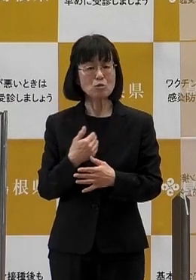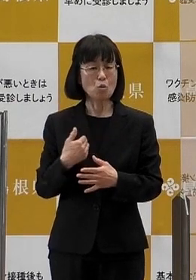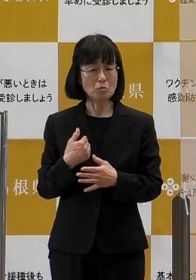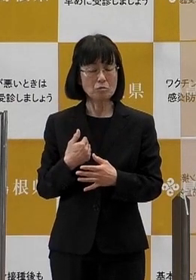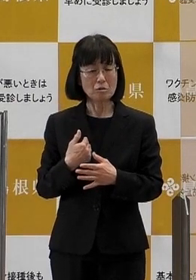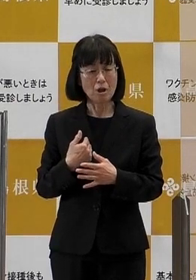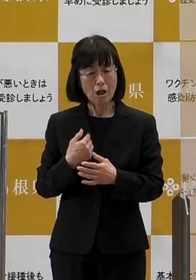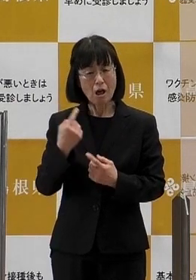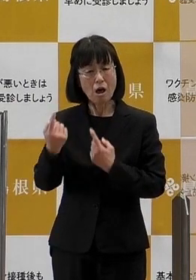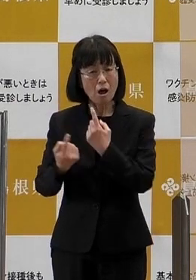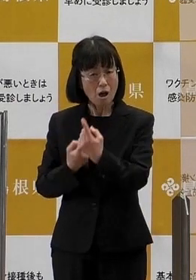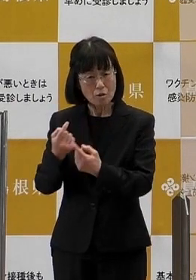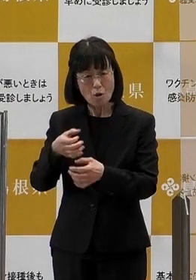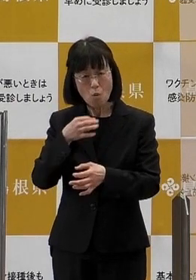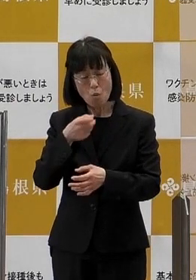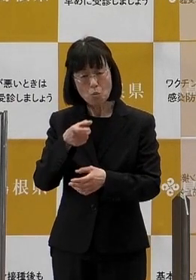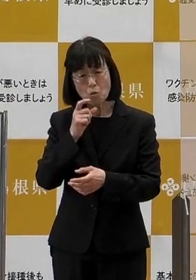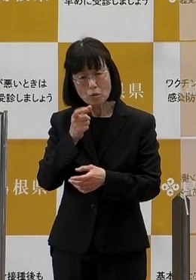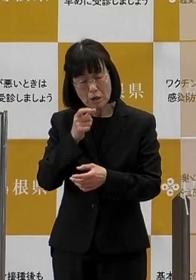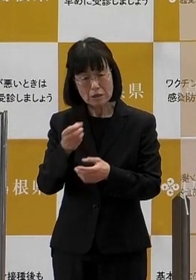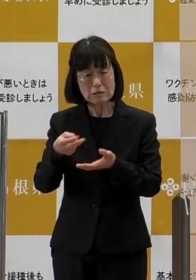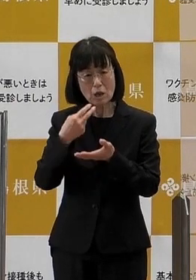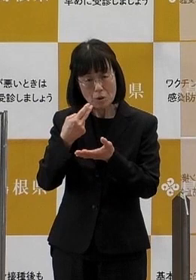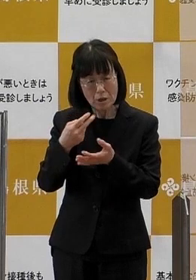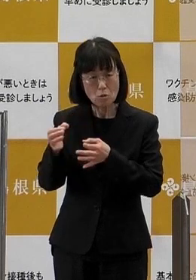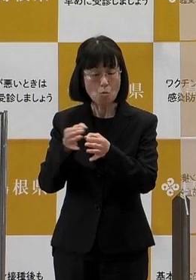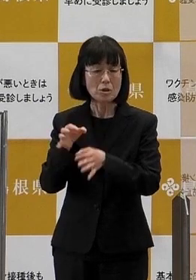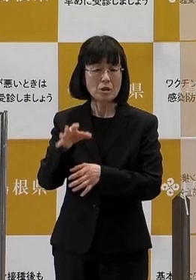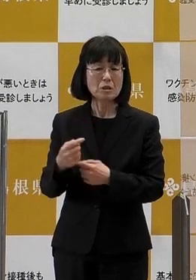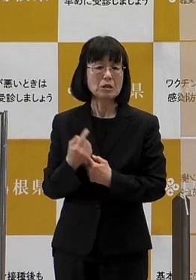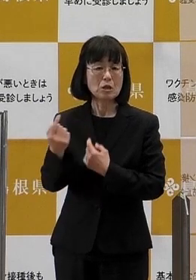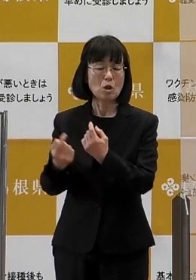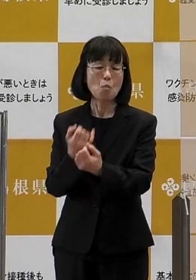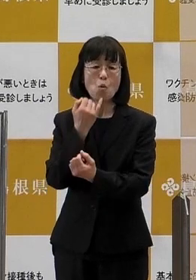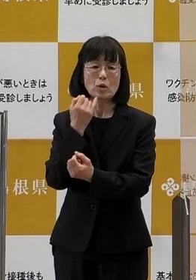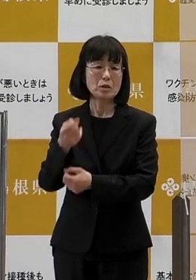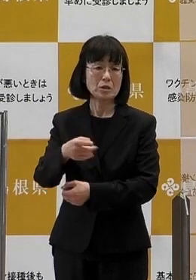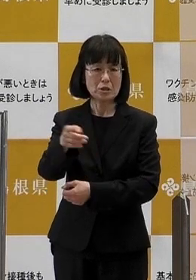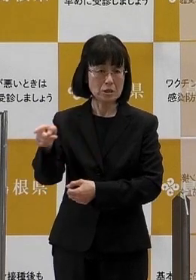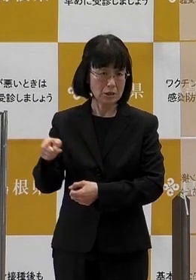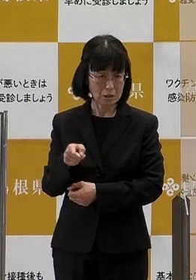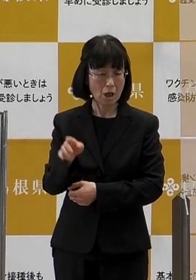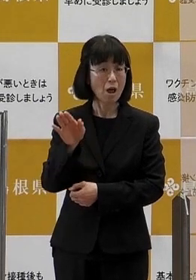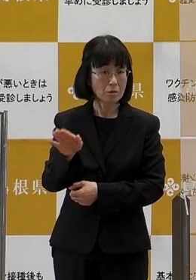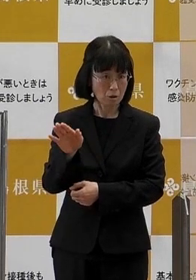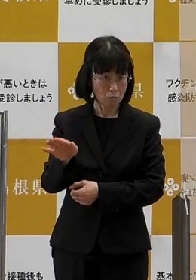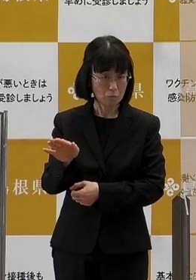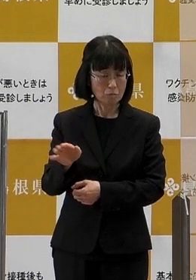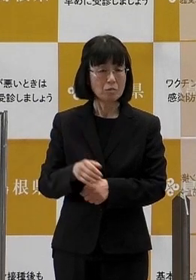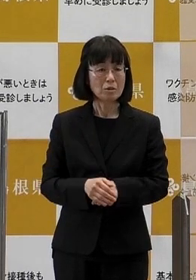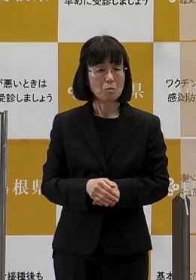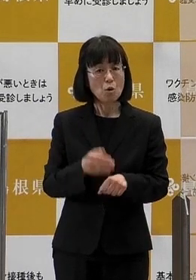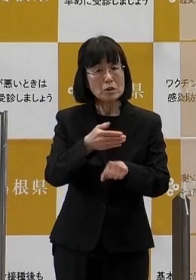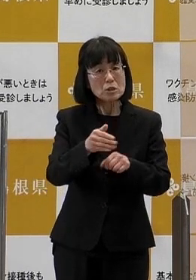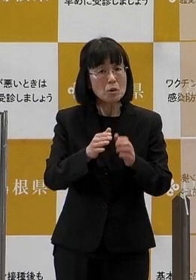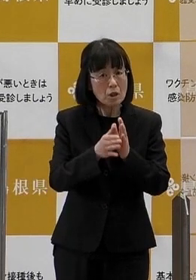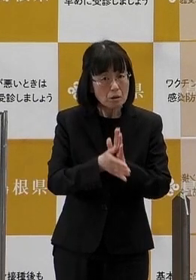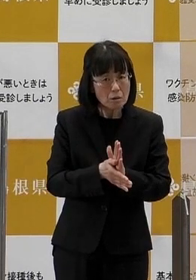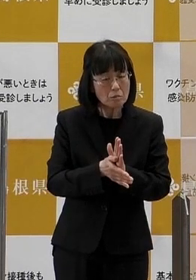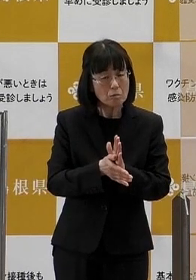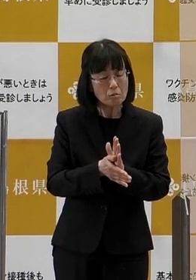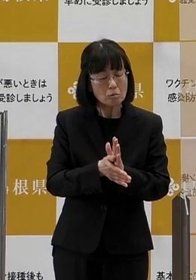蔓延してますけど、そういうメンタリティーに島根県民の皆さんは少なくとも今ないですよ。